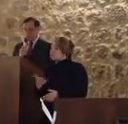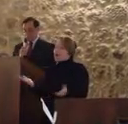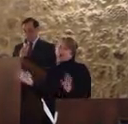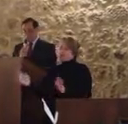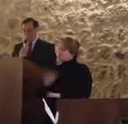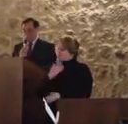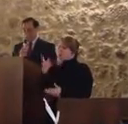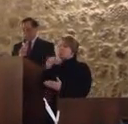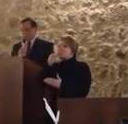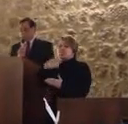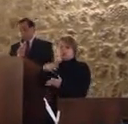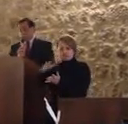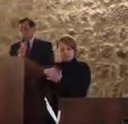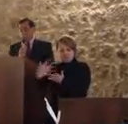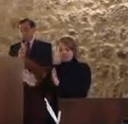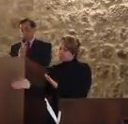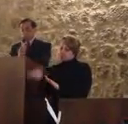giornale.